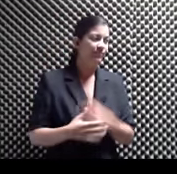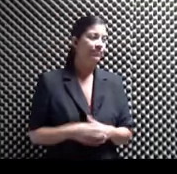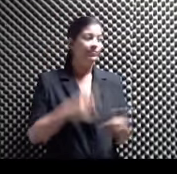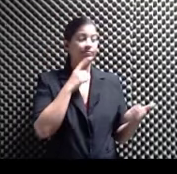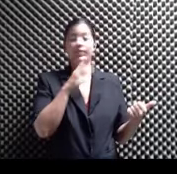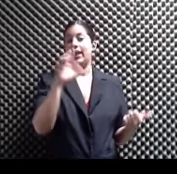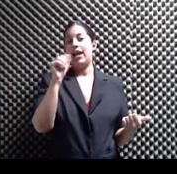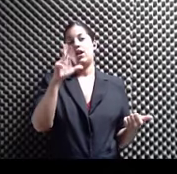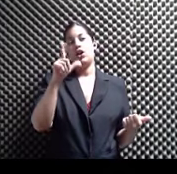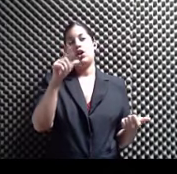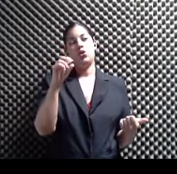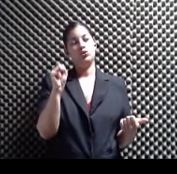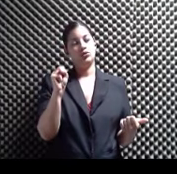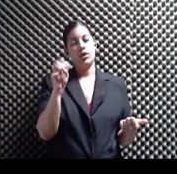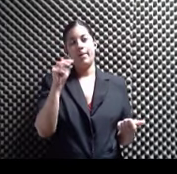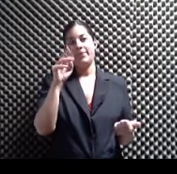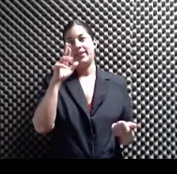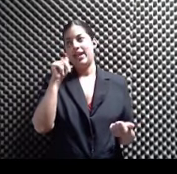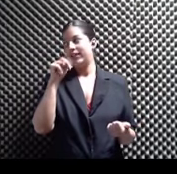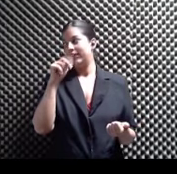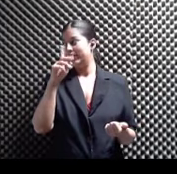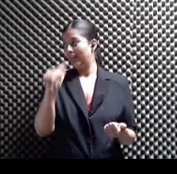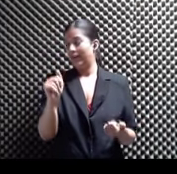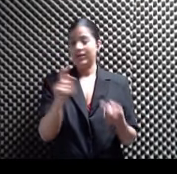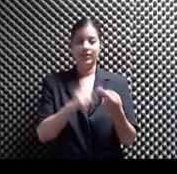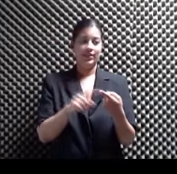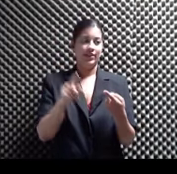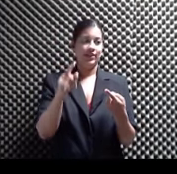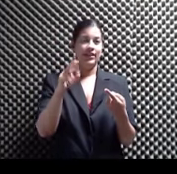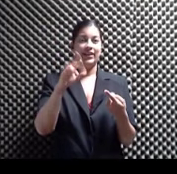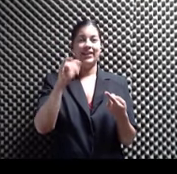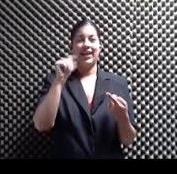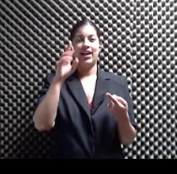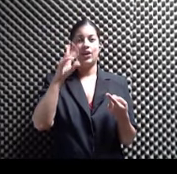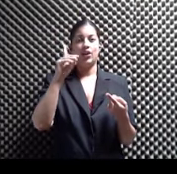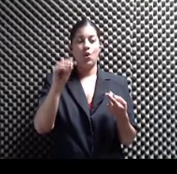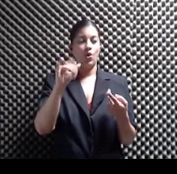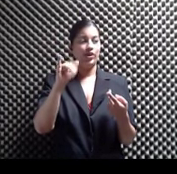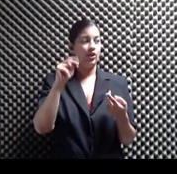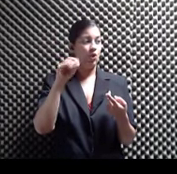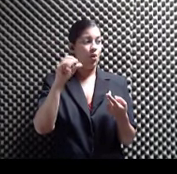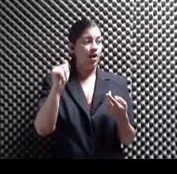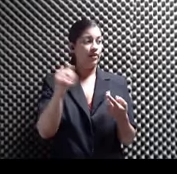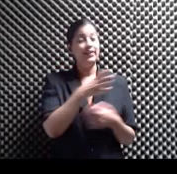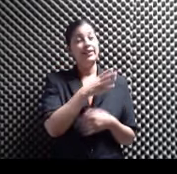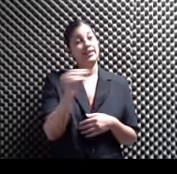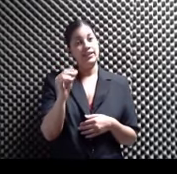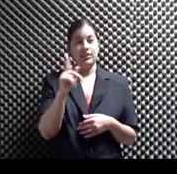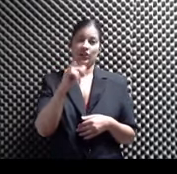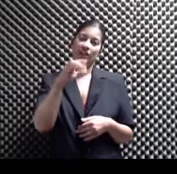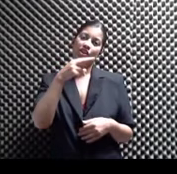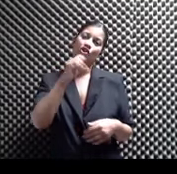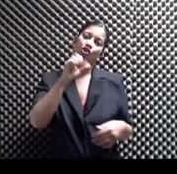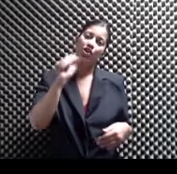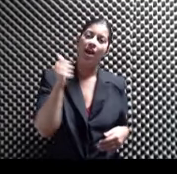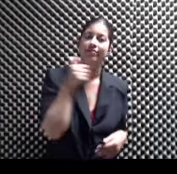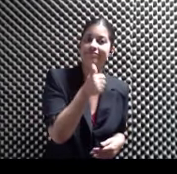Carlos Miranda, gran compañero también, chévere. Ricardo Hinoa, y la misma Quisha Tiquina, fíjate